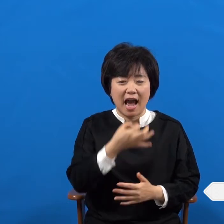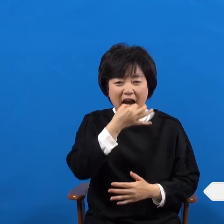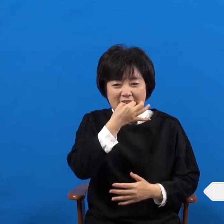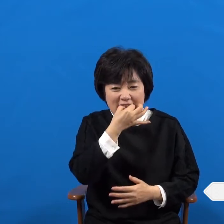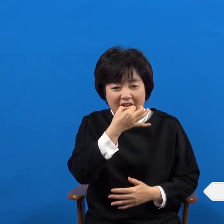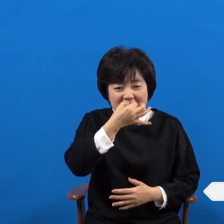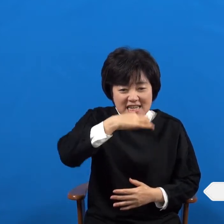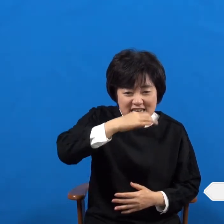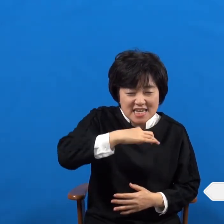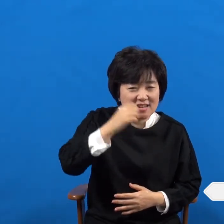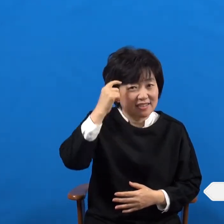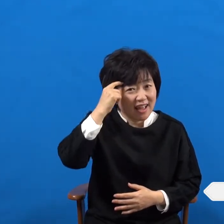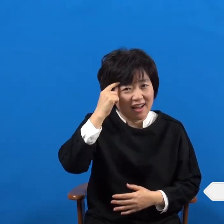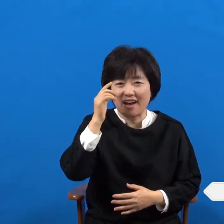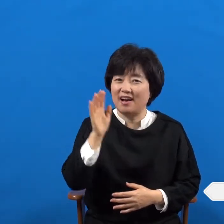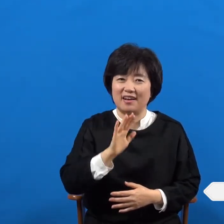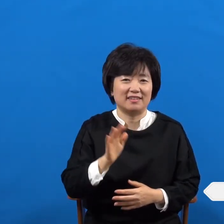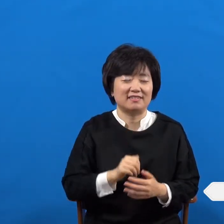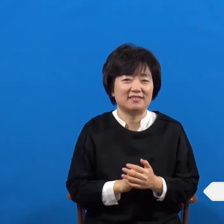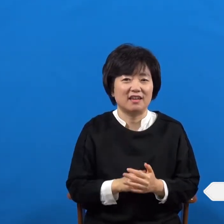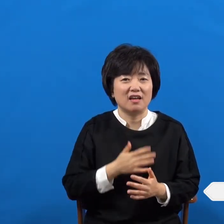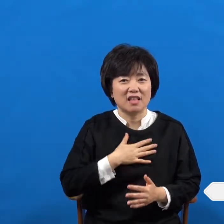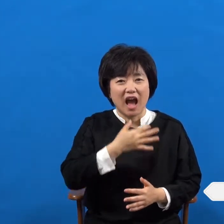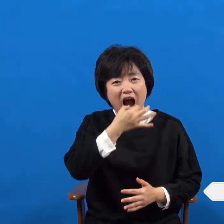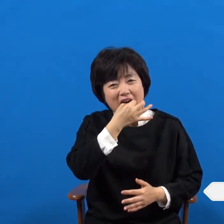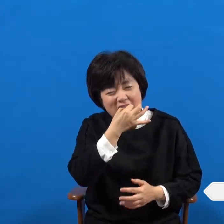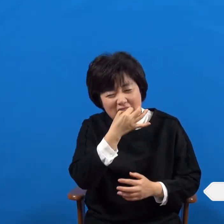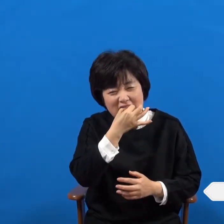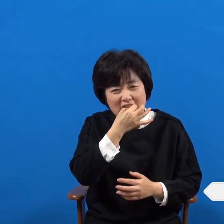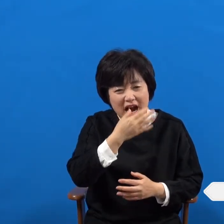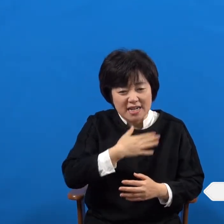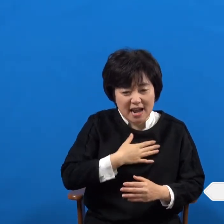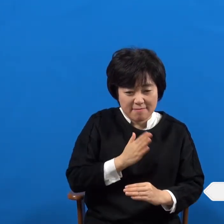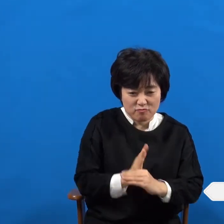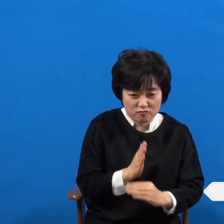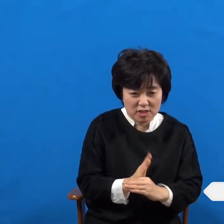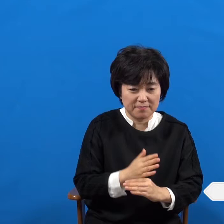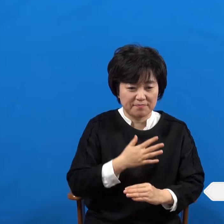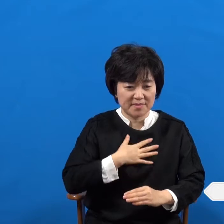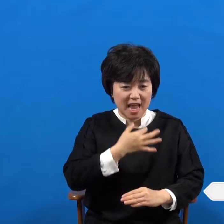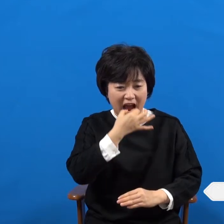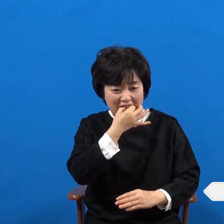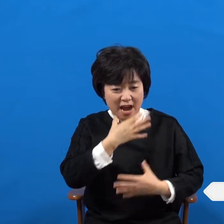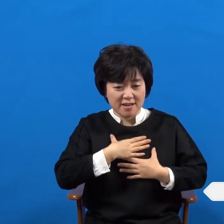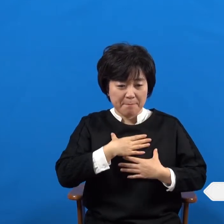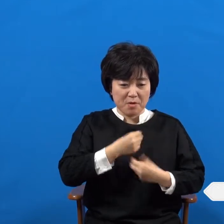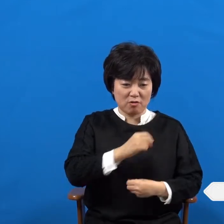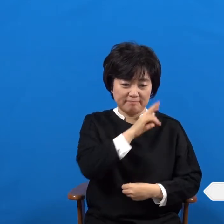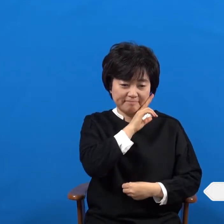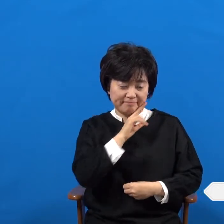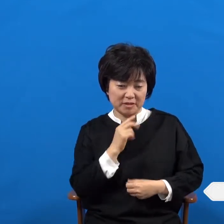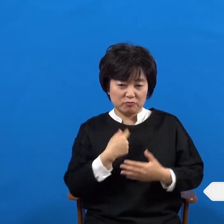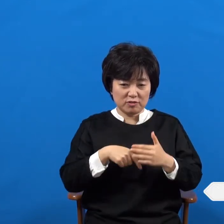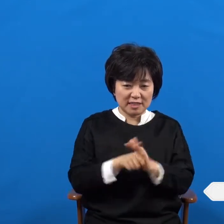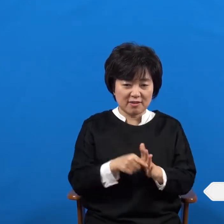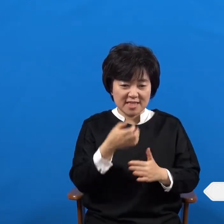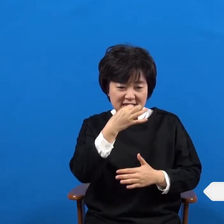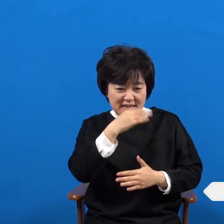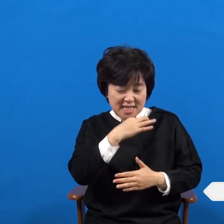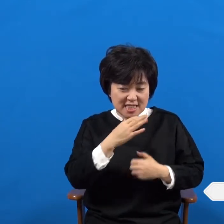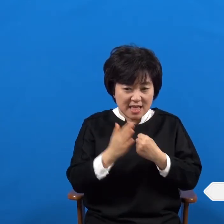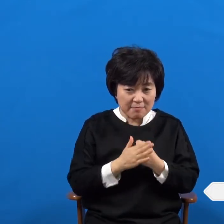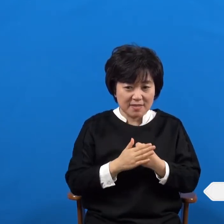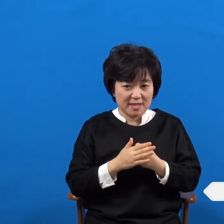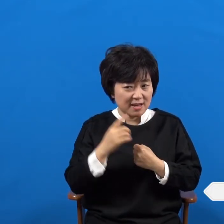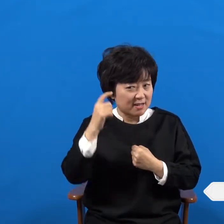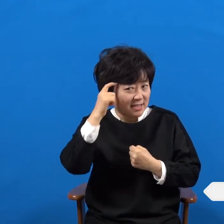이기적인 생각이 아니라는 겁니다. 내 욕심이나 나의 이로움이나 나의 편함 때문에, 나의 이득 때문에